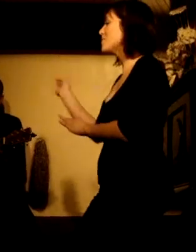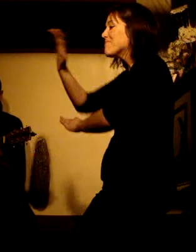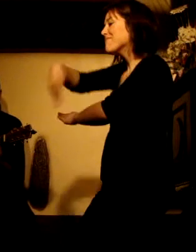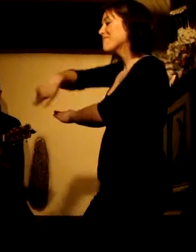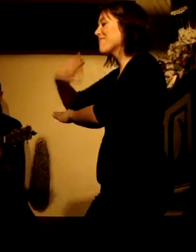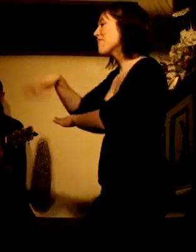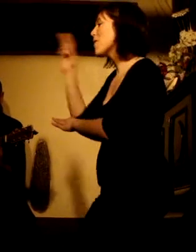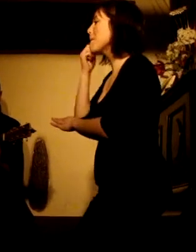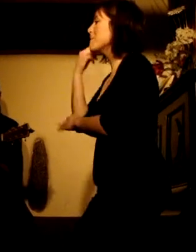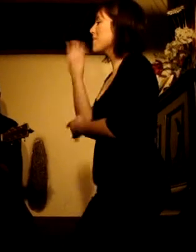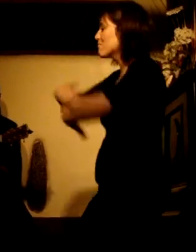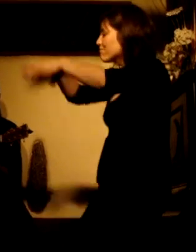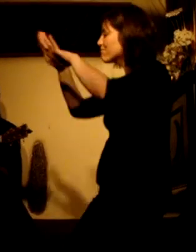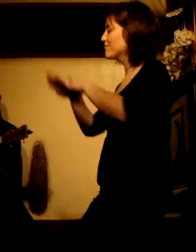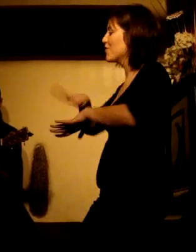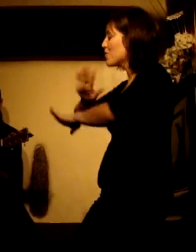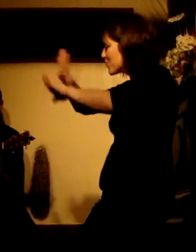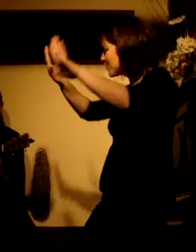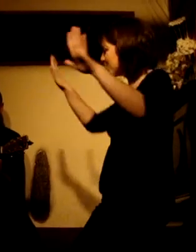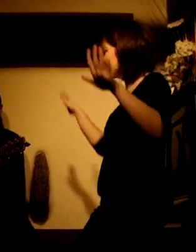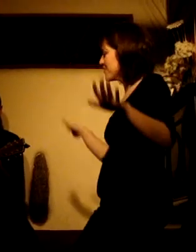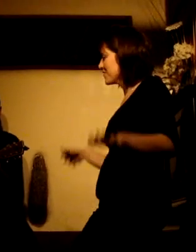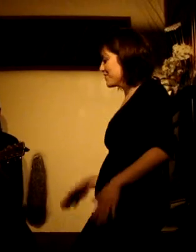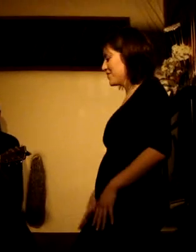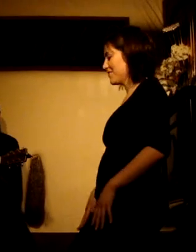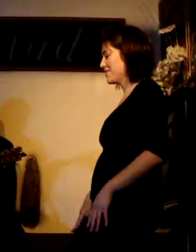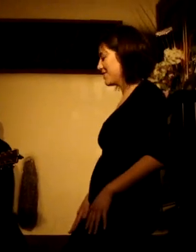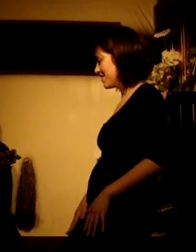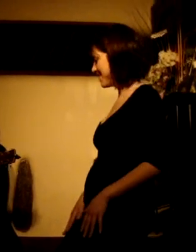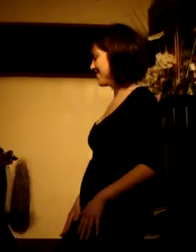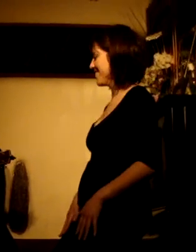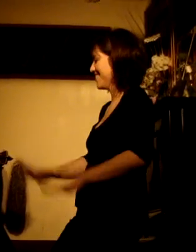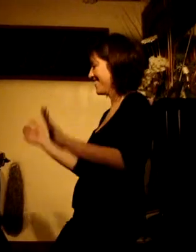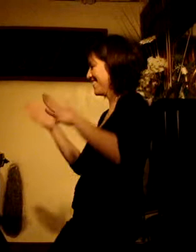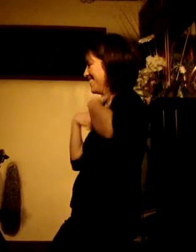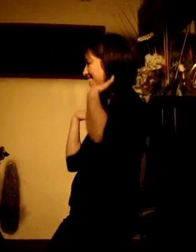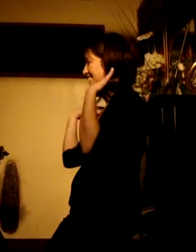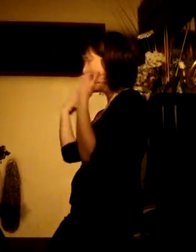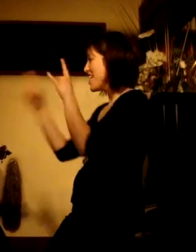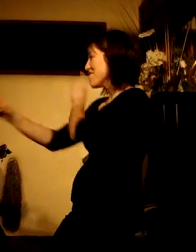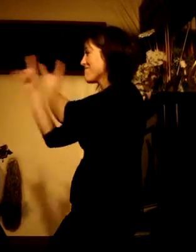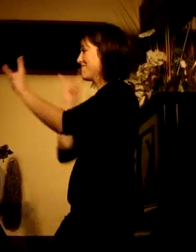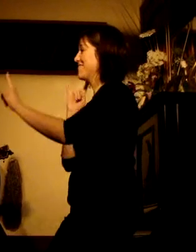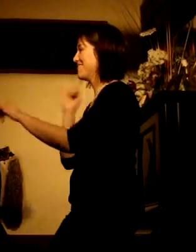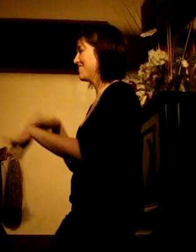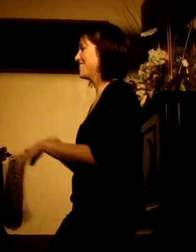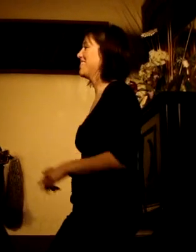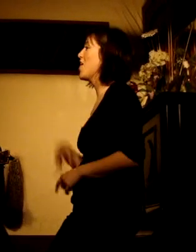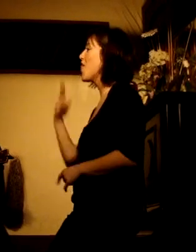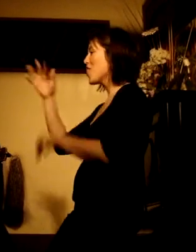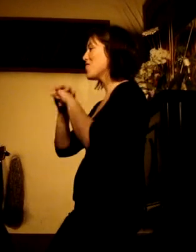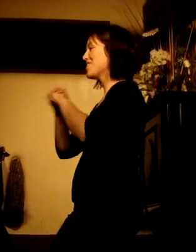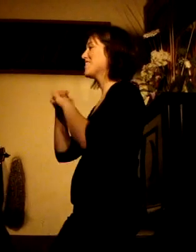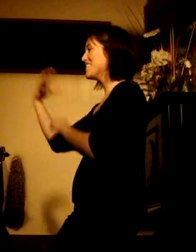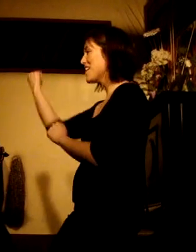alfombra marrón tendida en las aceras. Y el teléfono suena por fin.